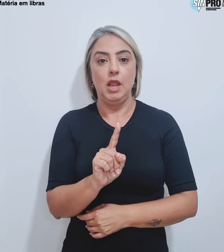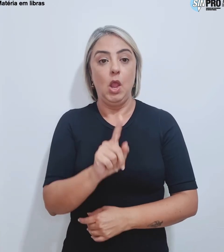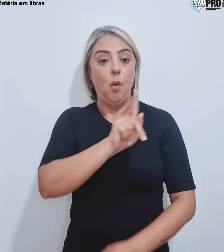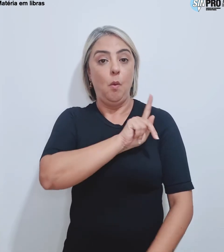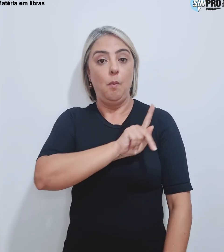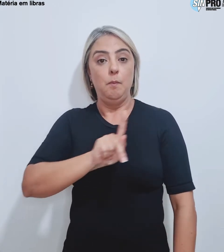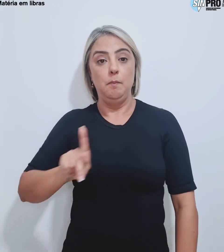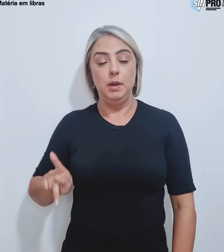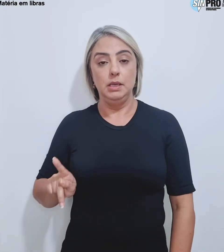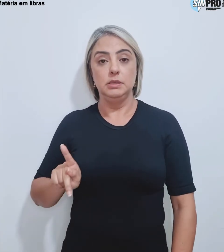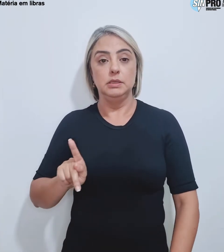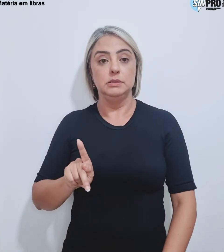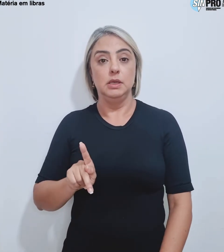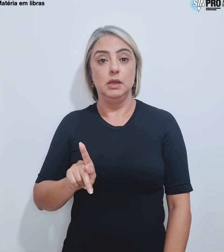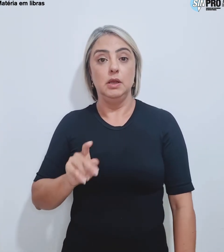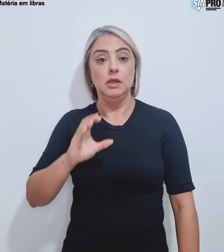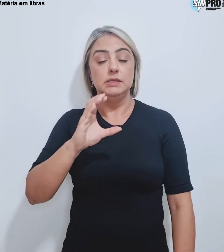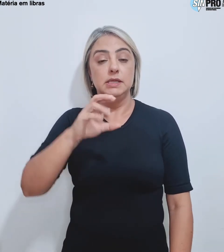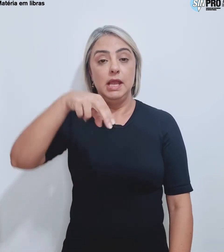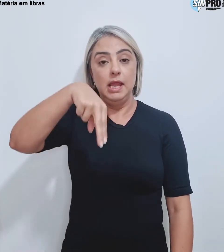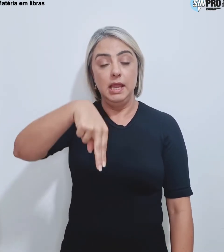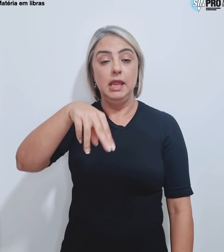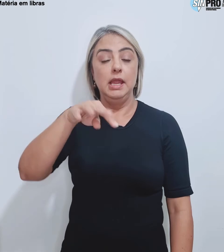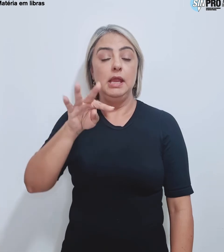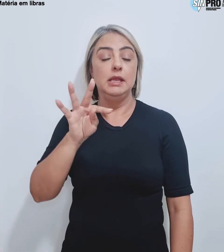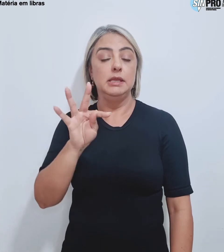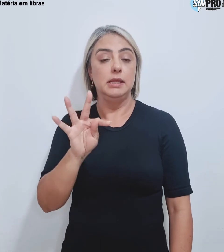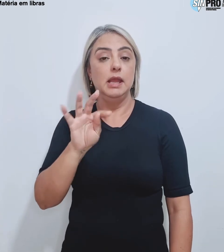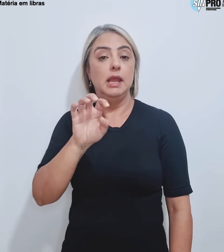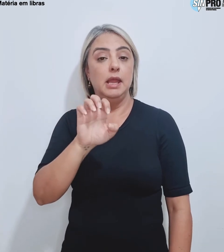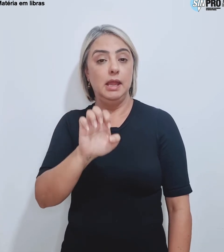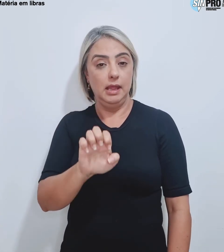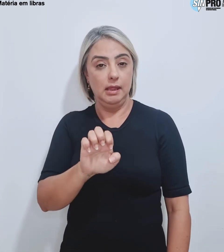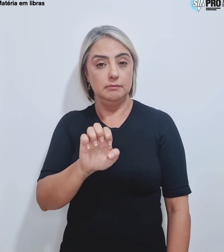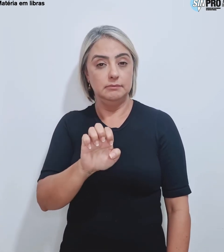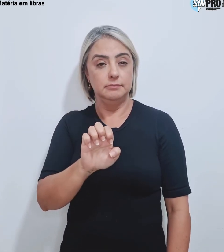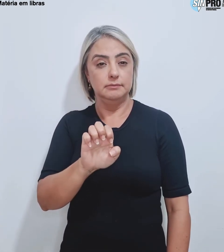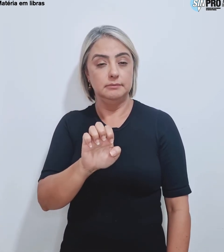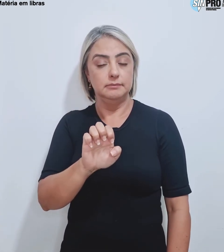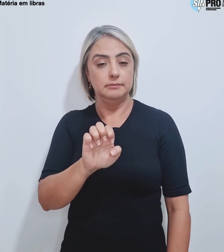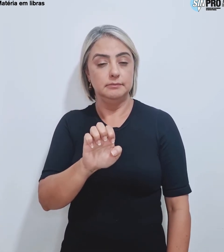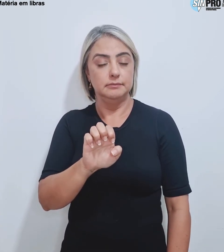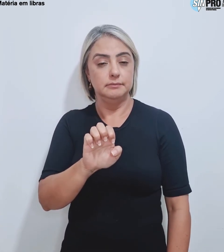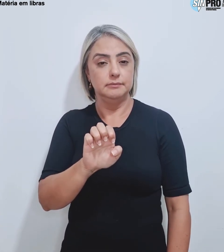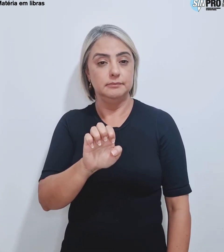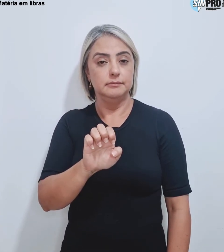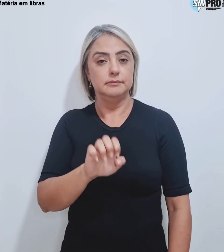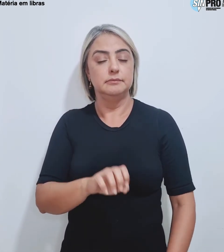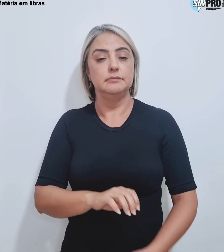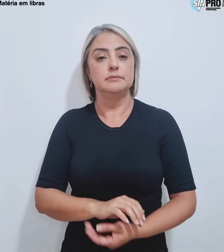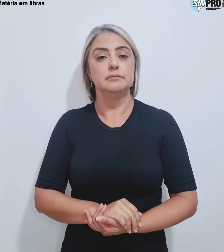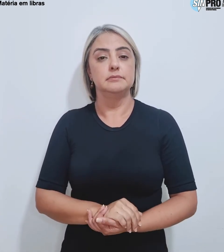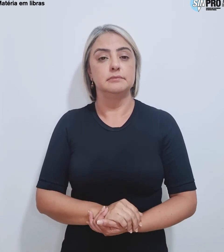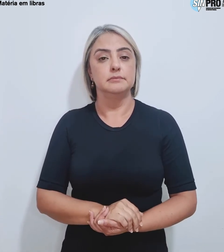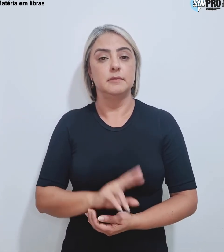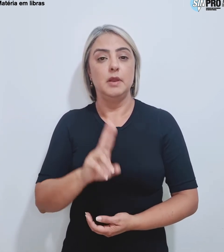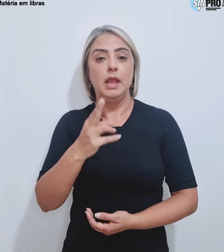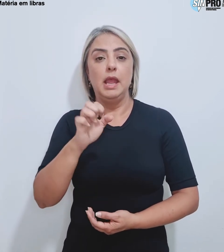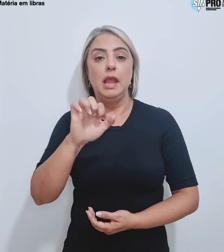Segundo o presidente da Confederação Nacional dos Trabalhadores em Educação,